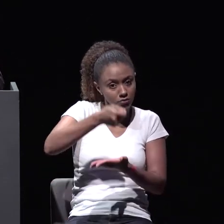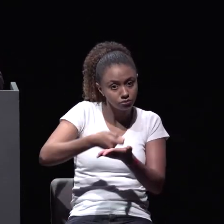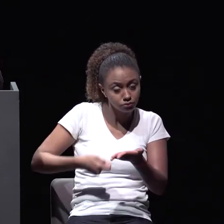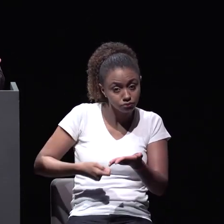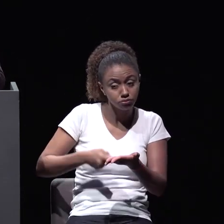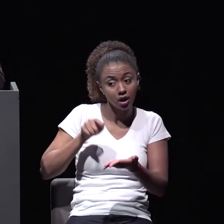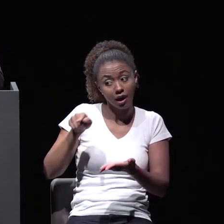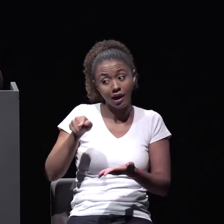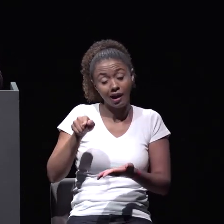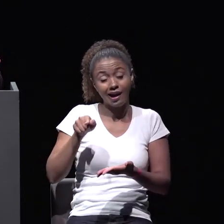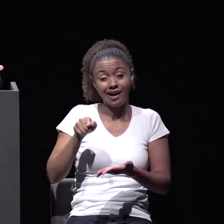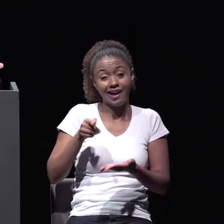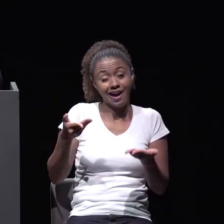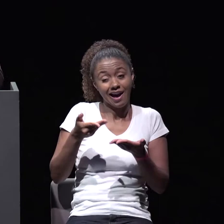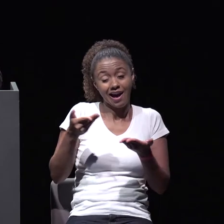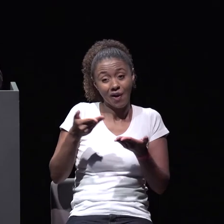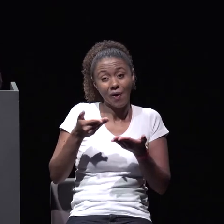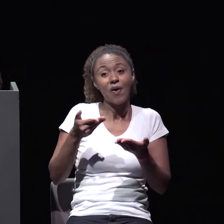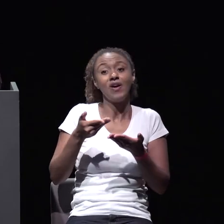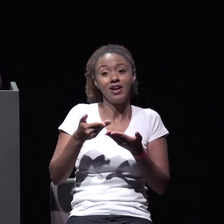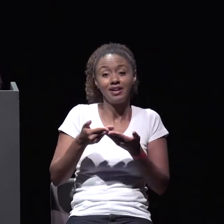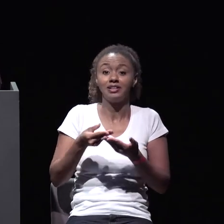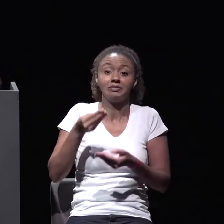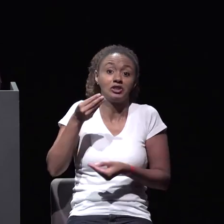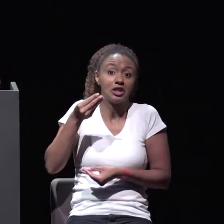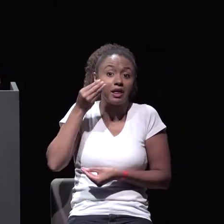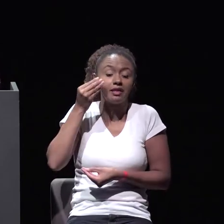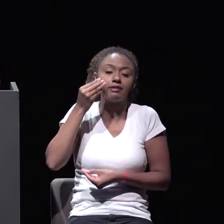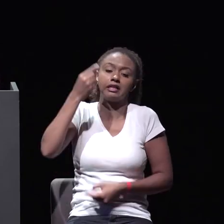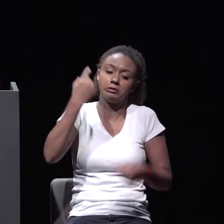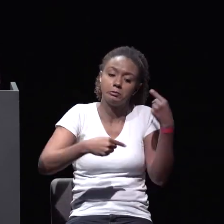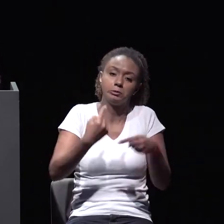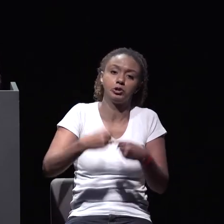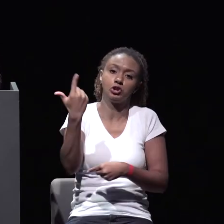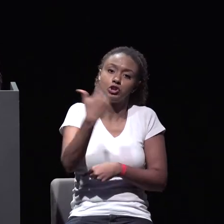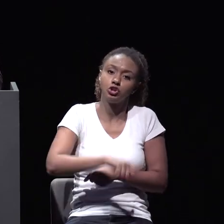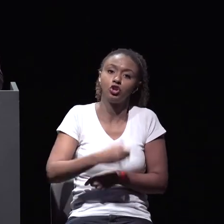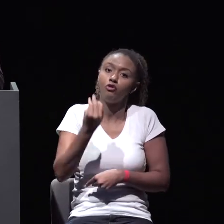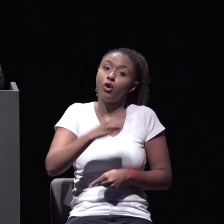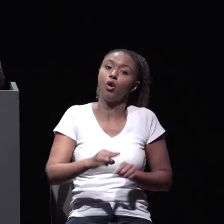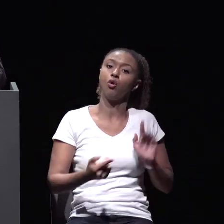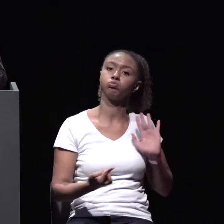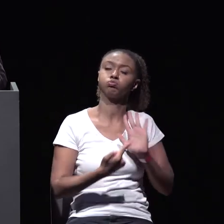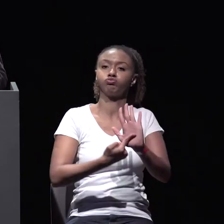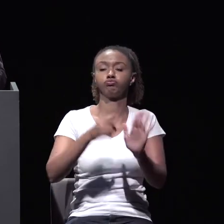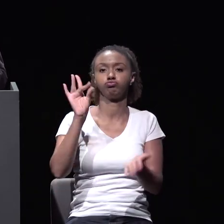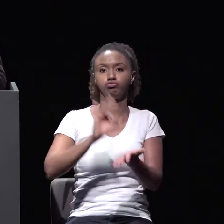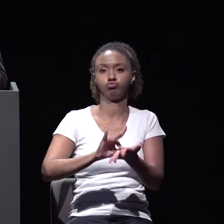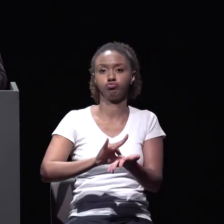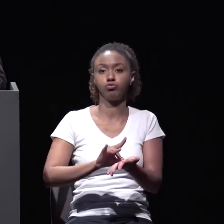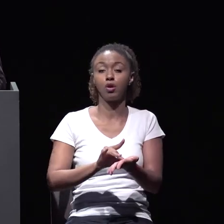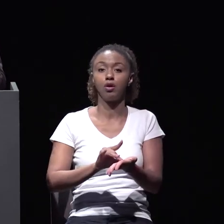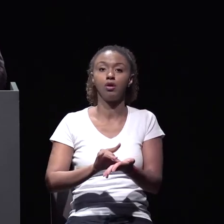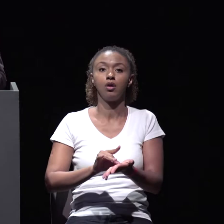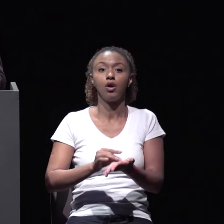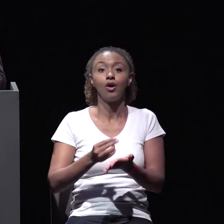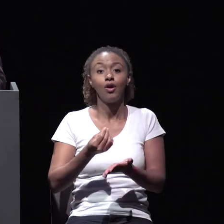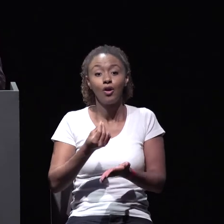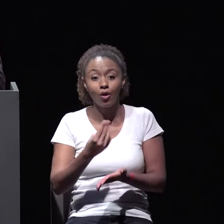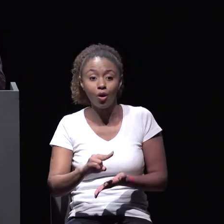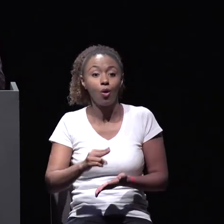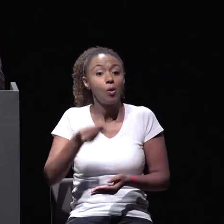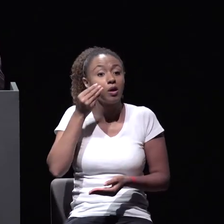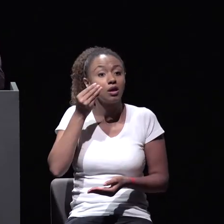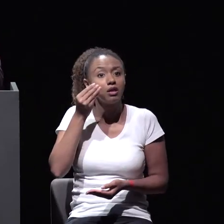que a gente tenta agora colocar em cheque ou promover uma rediscussão sobre essa identidade e como reclamar nessa nova